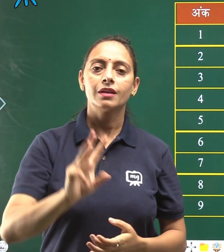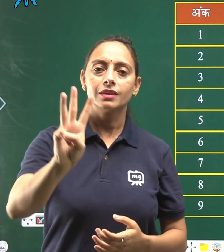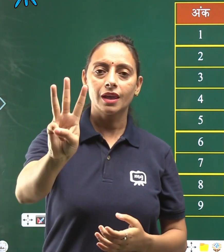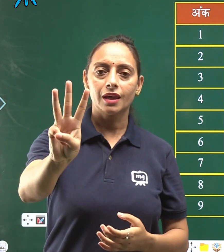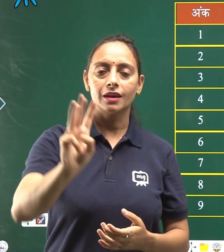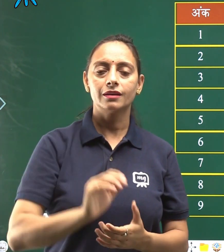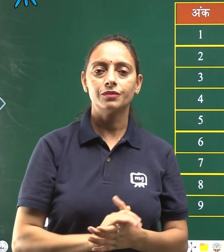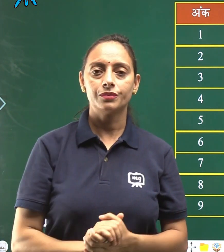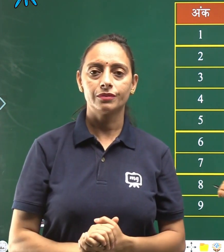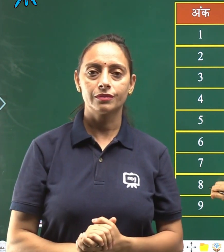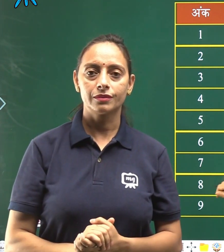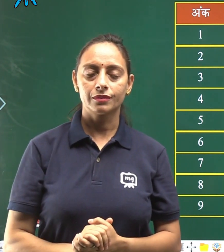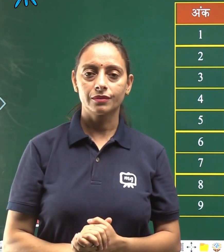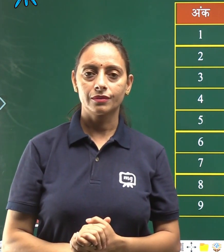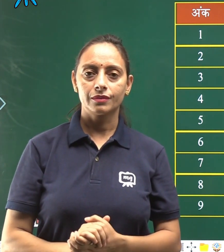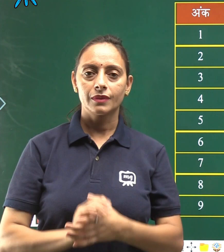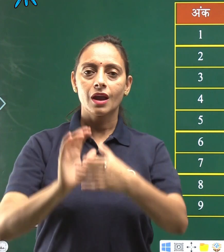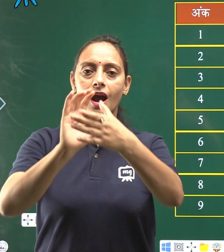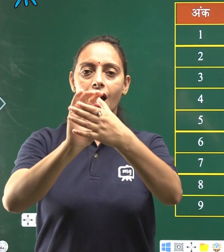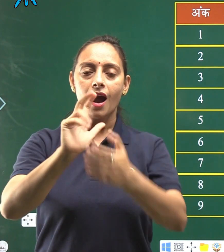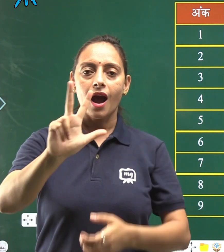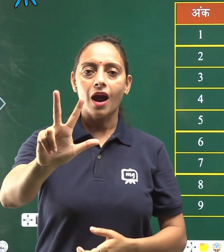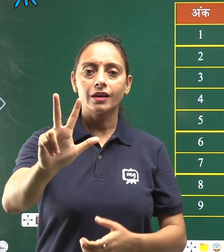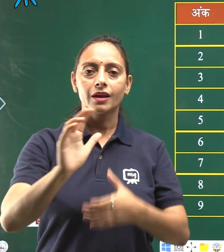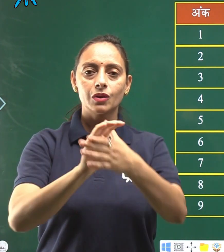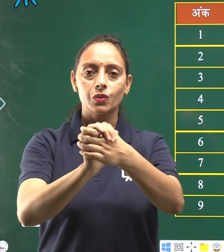3, 8 का परम मित्र